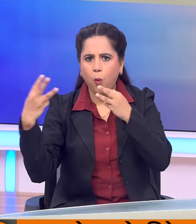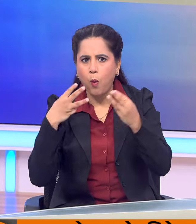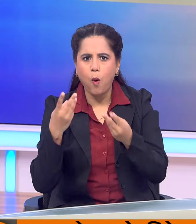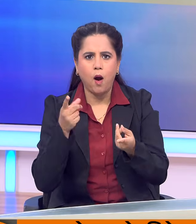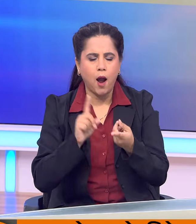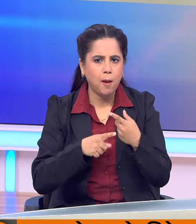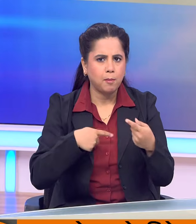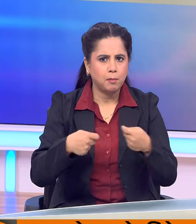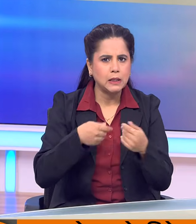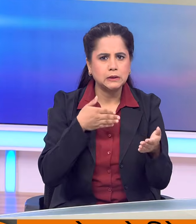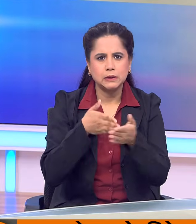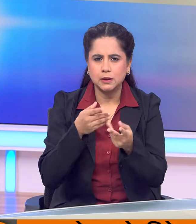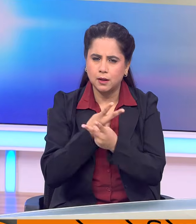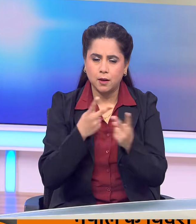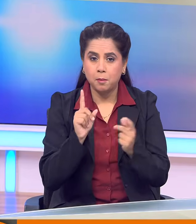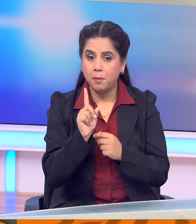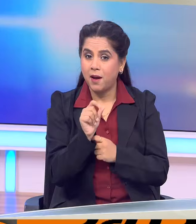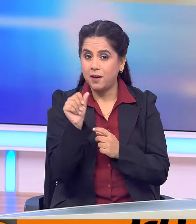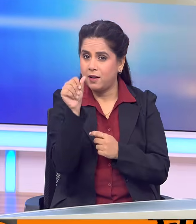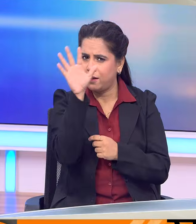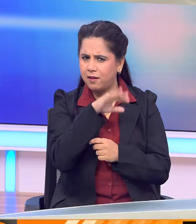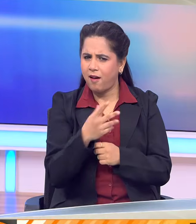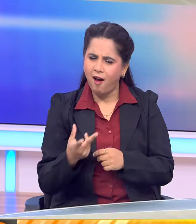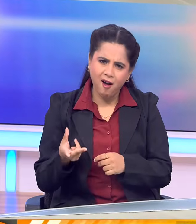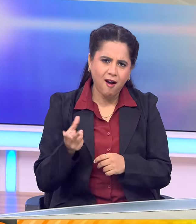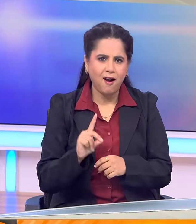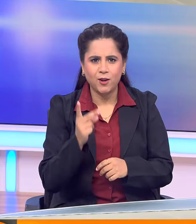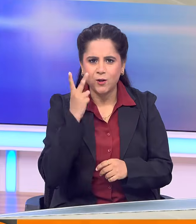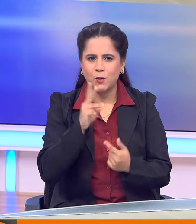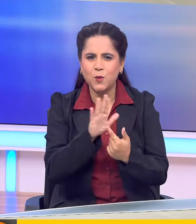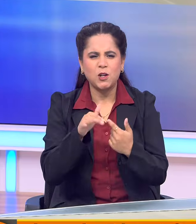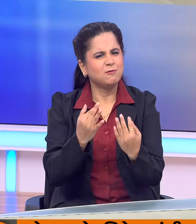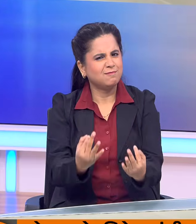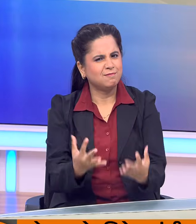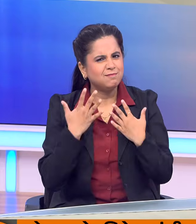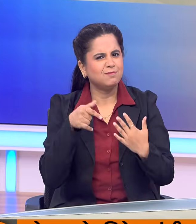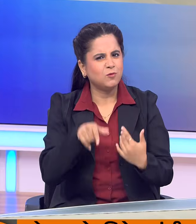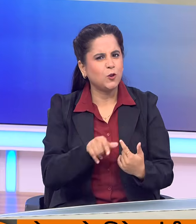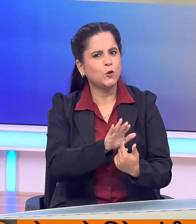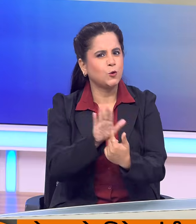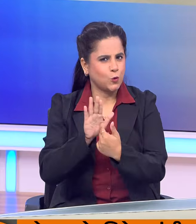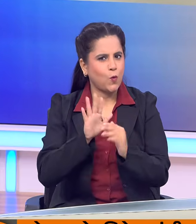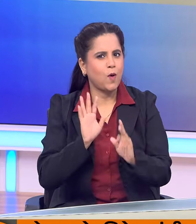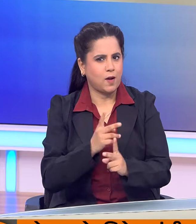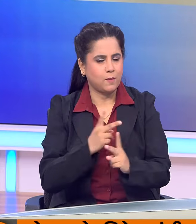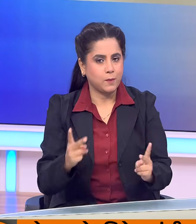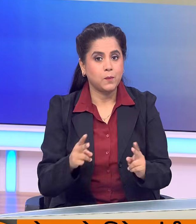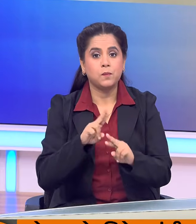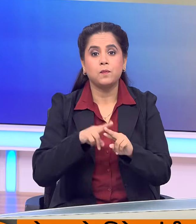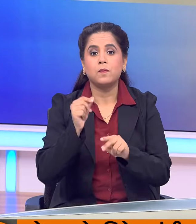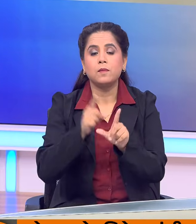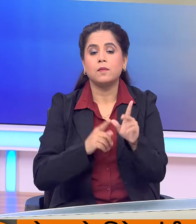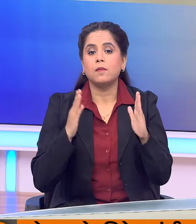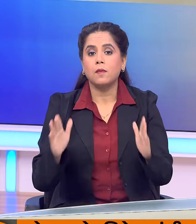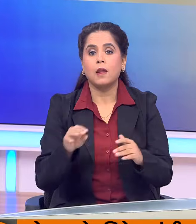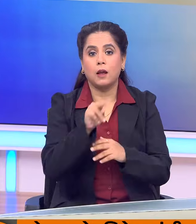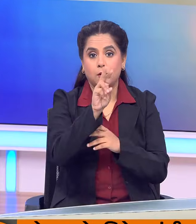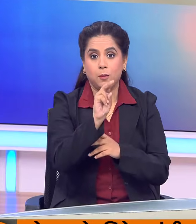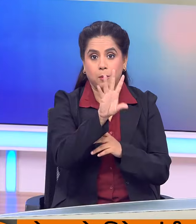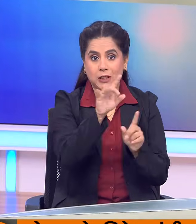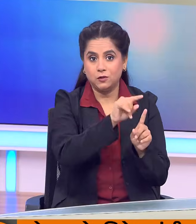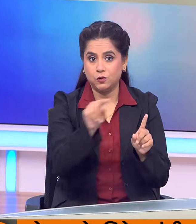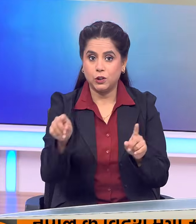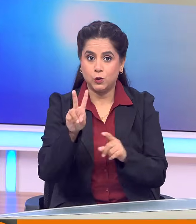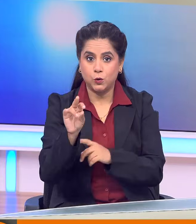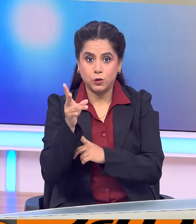व्यापारिक चुनौतियों के बीच भारत ने एक बार फिर अपनी दमदार क्षमता का परिचय दिया है। वित्तीय वर्ष